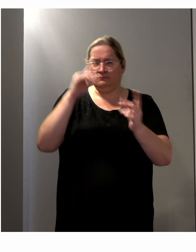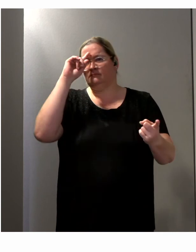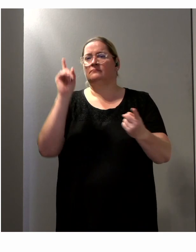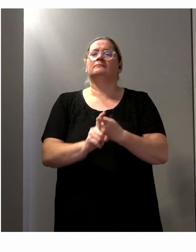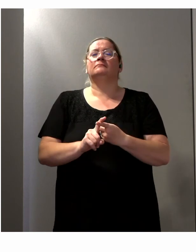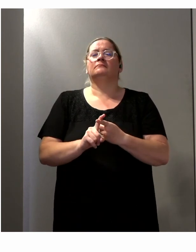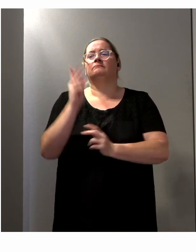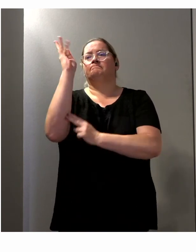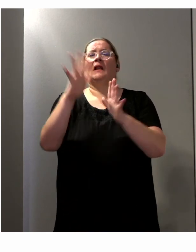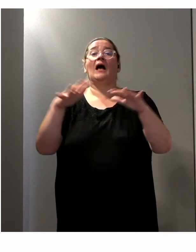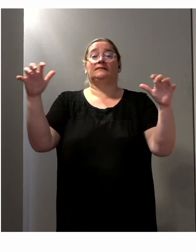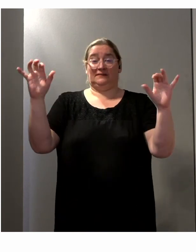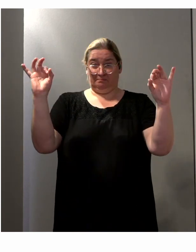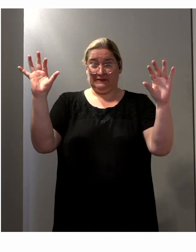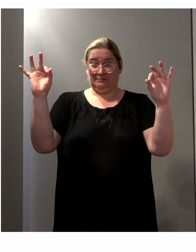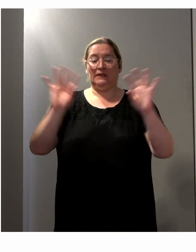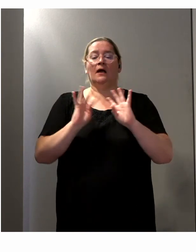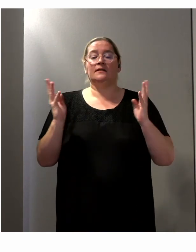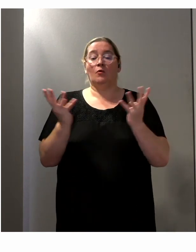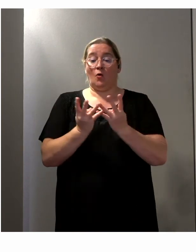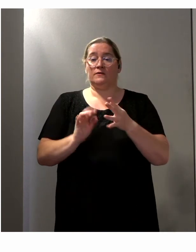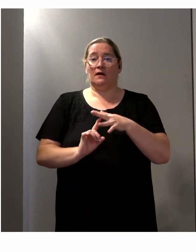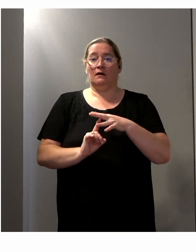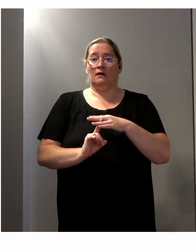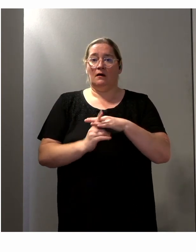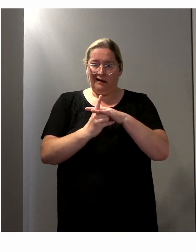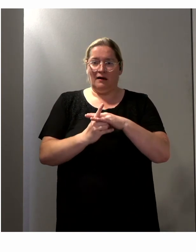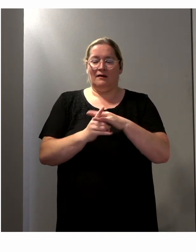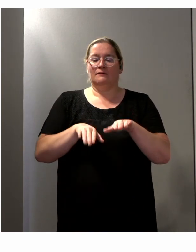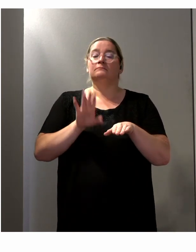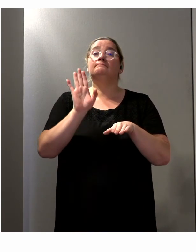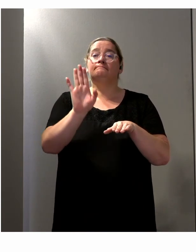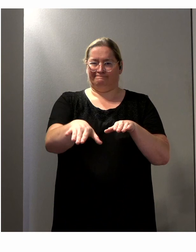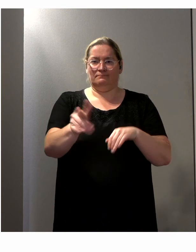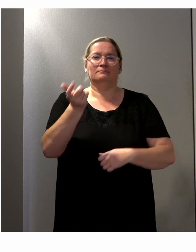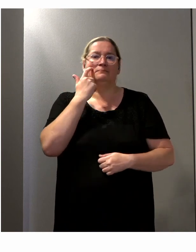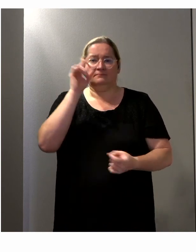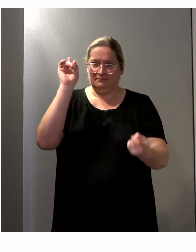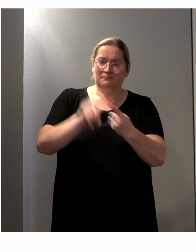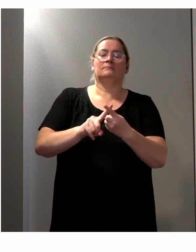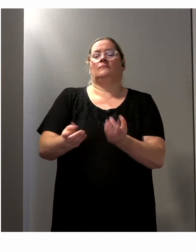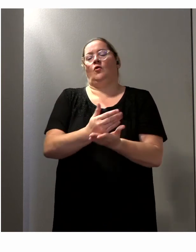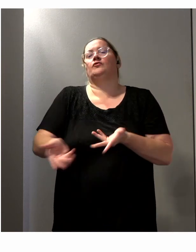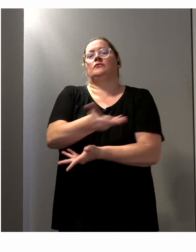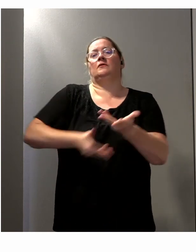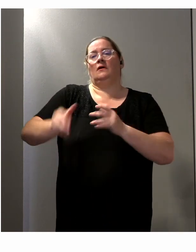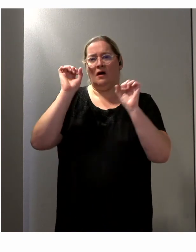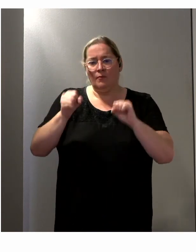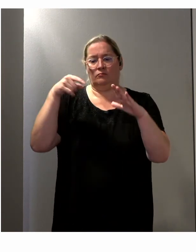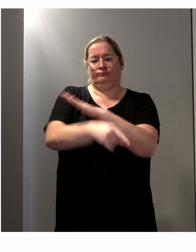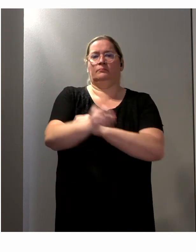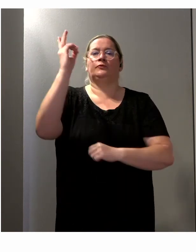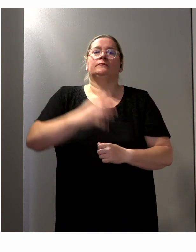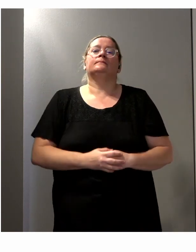cette table ronde est en quelque sorte le début des assises que nous allons lancer sur les ressources. Je voudrais